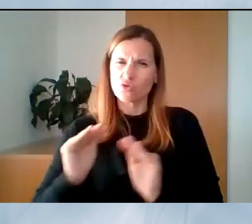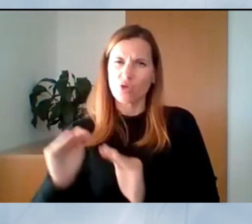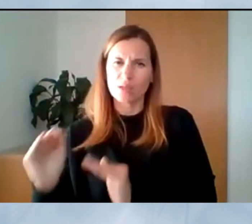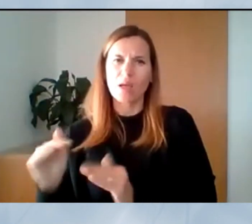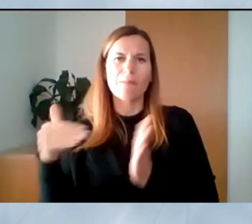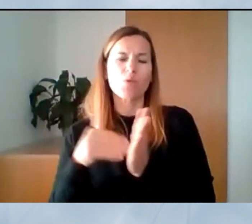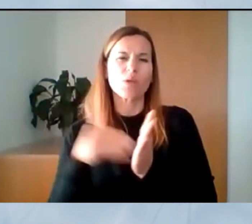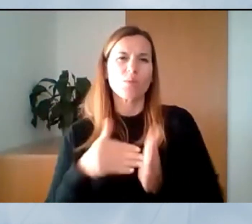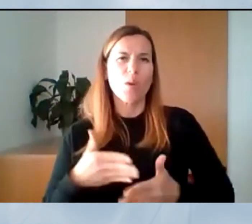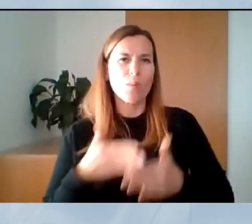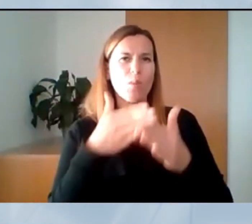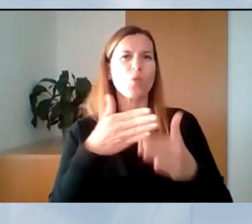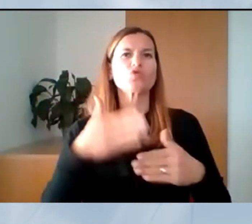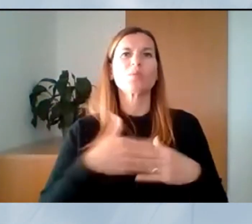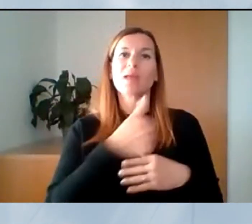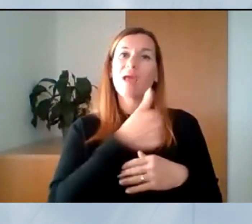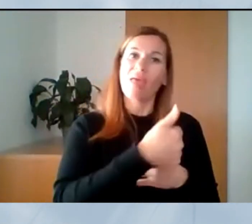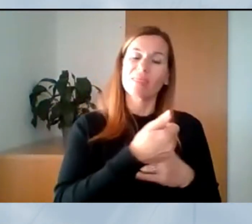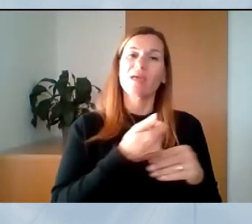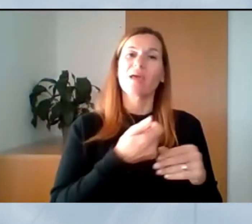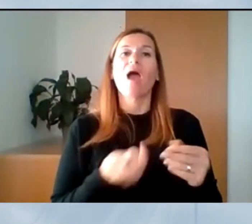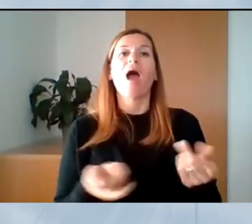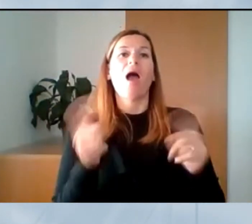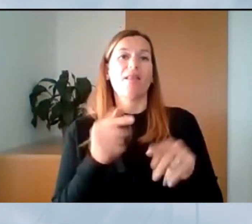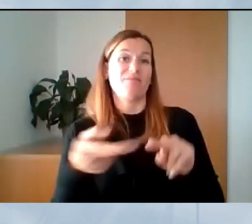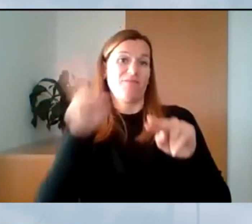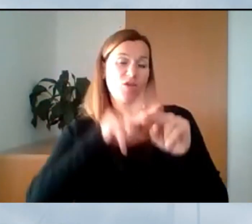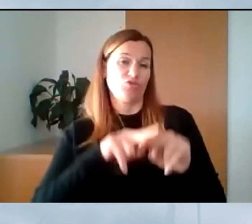potrebuje pomoč pri enem ali več